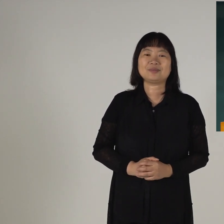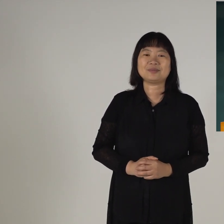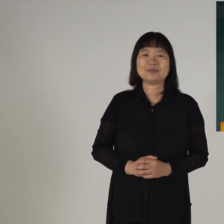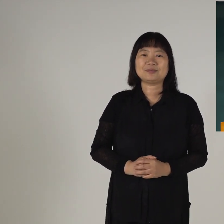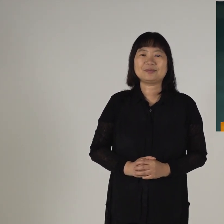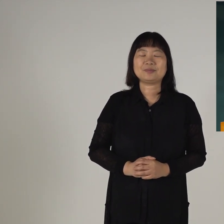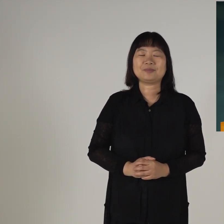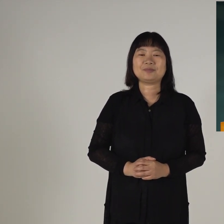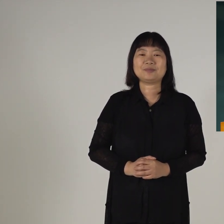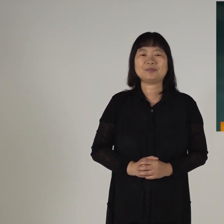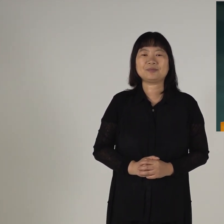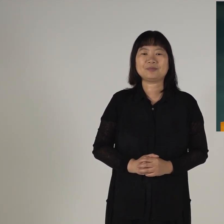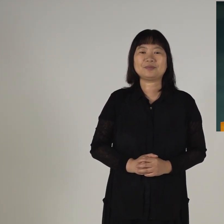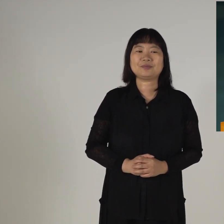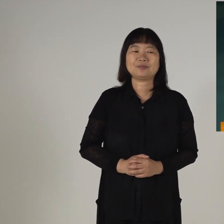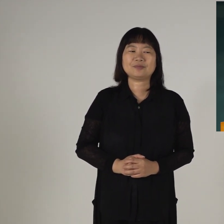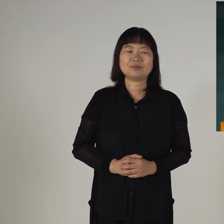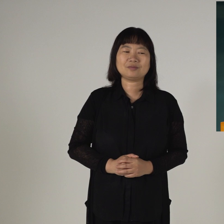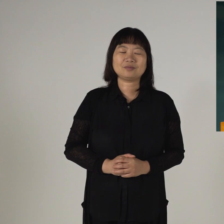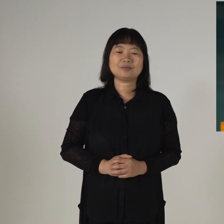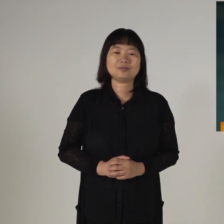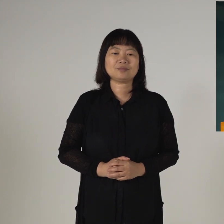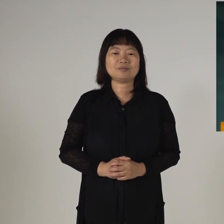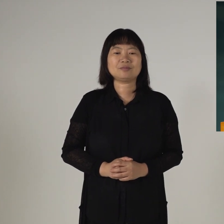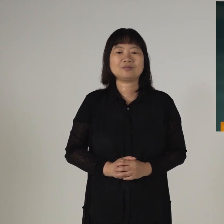어린아이가 성경에 등장하지 않습니다.